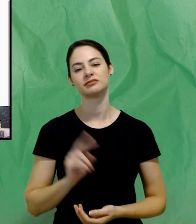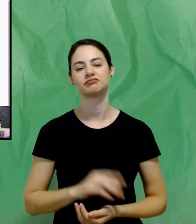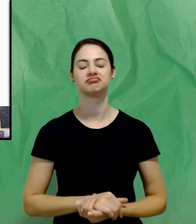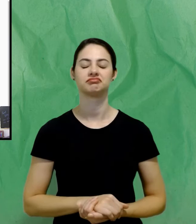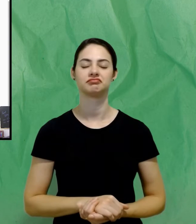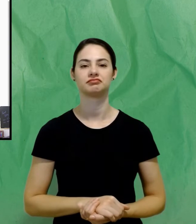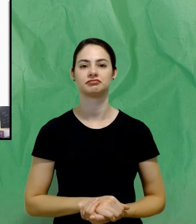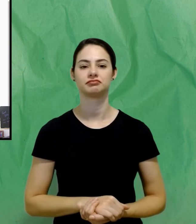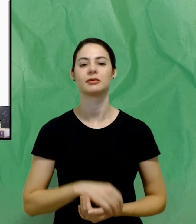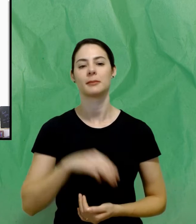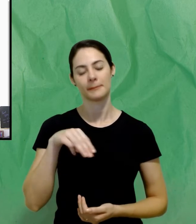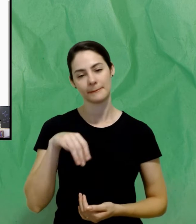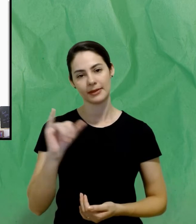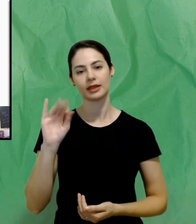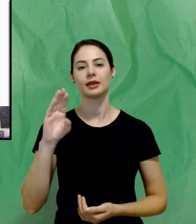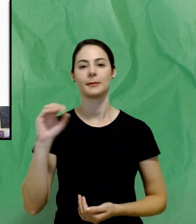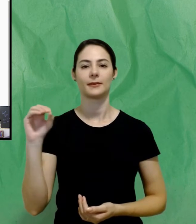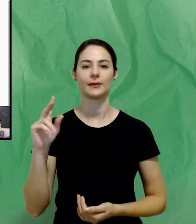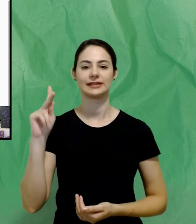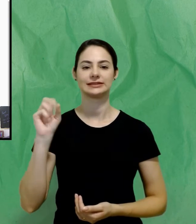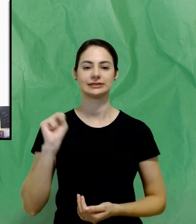de MyBooks.